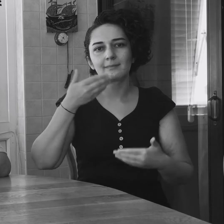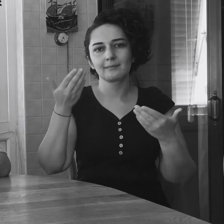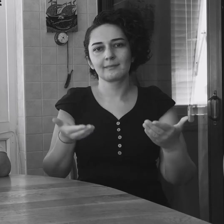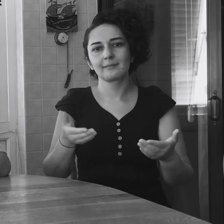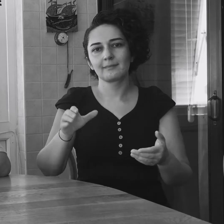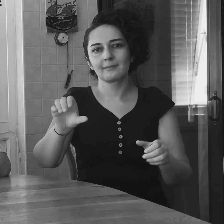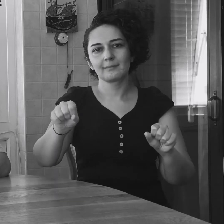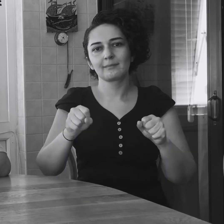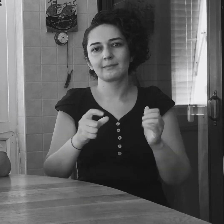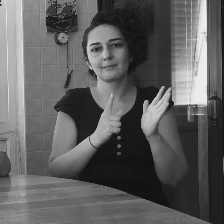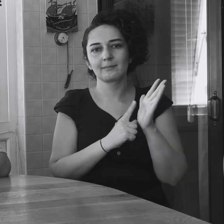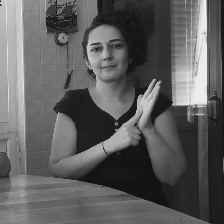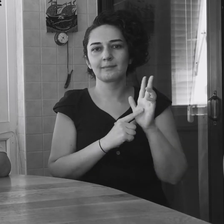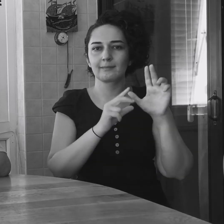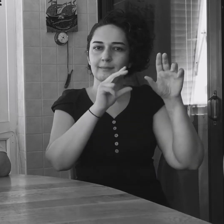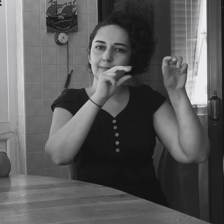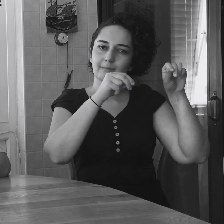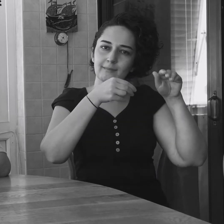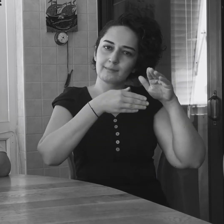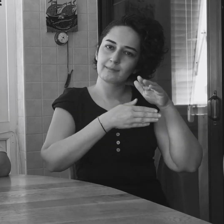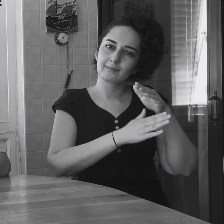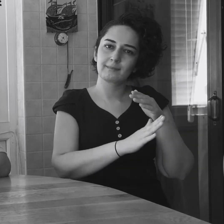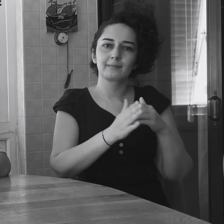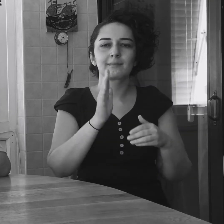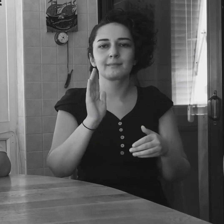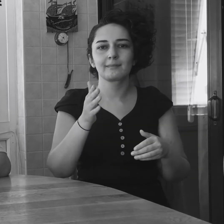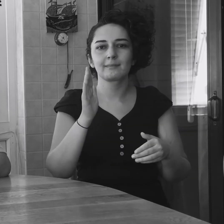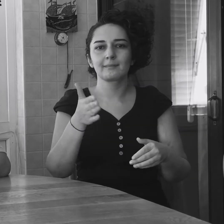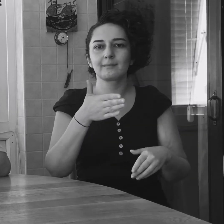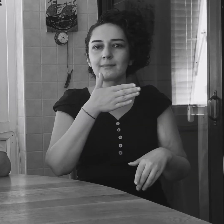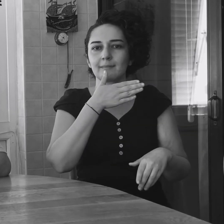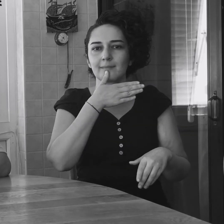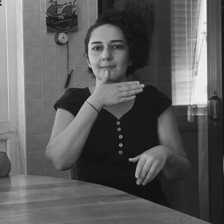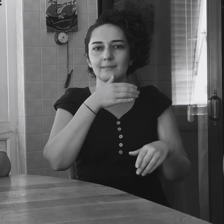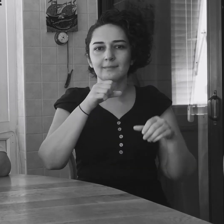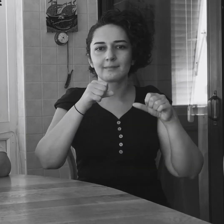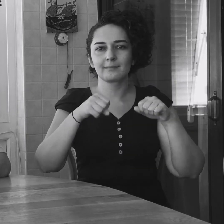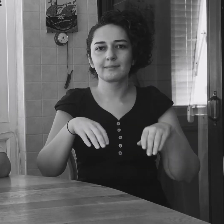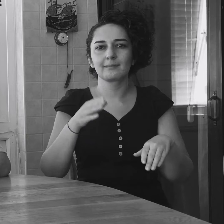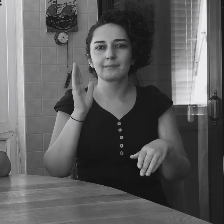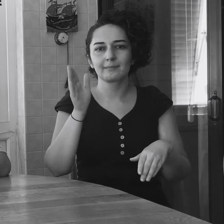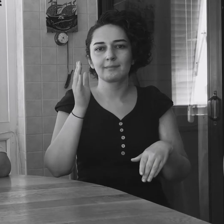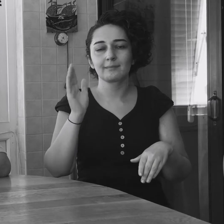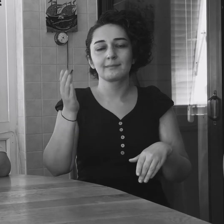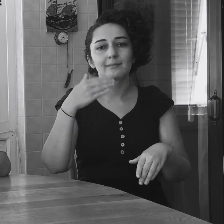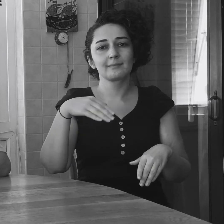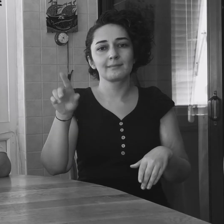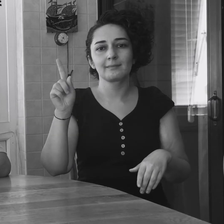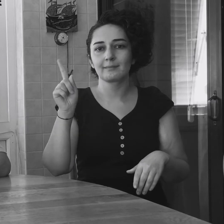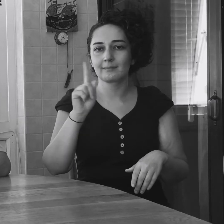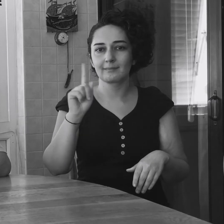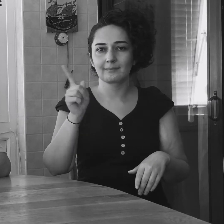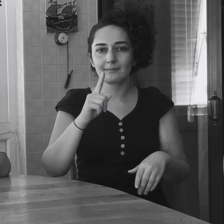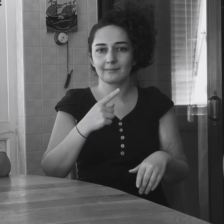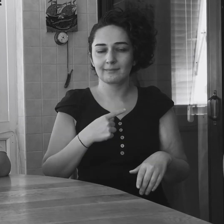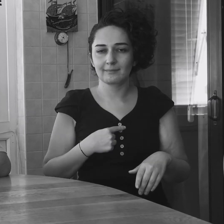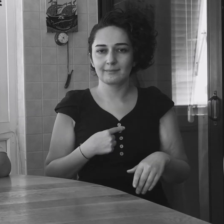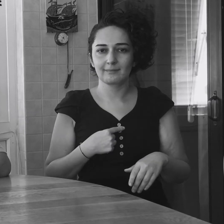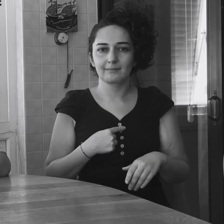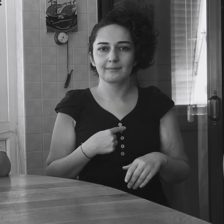Anlatırken tut elimi, uykuya dalıp gitsem bile, bırakıp gitme sakın beni.